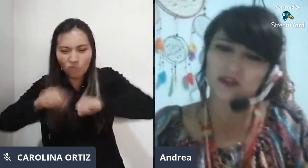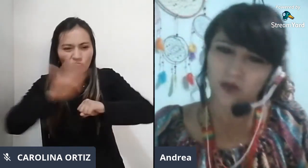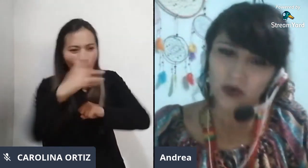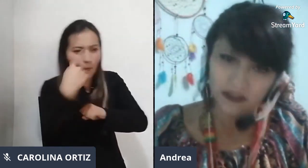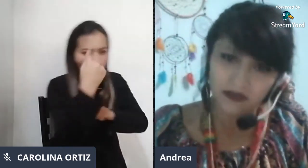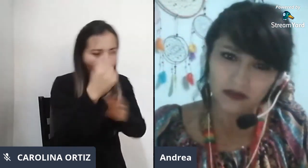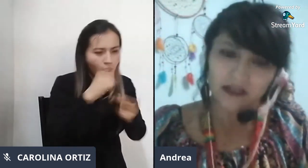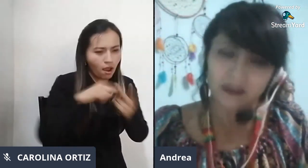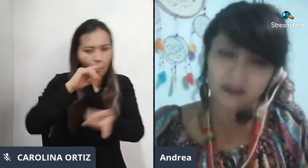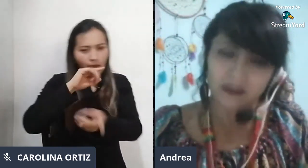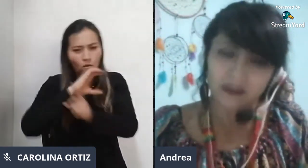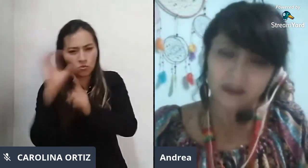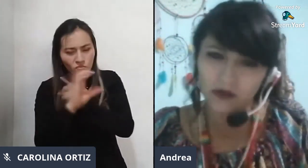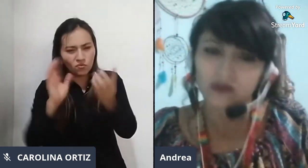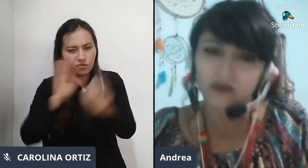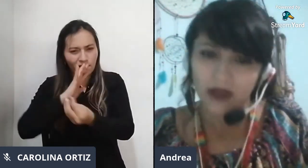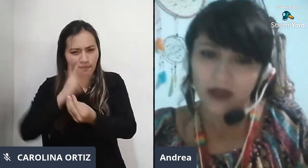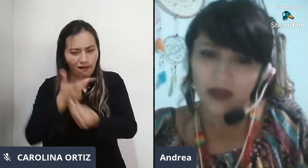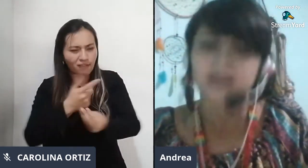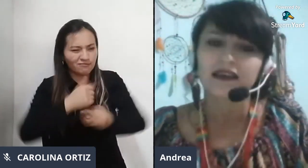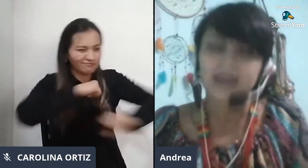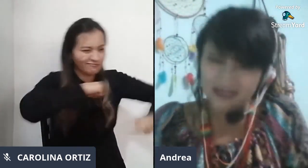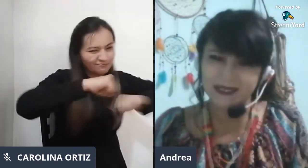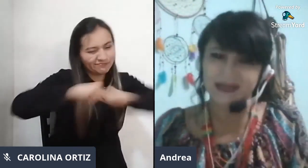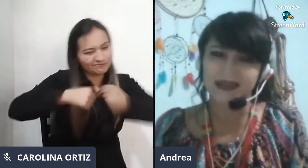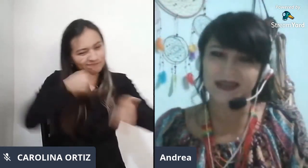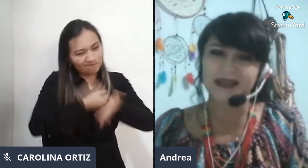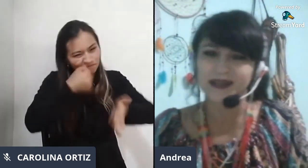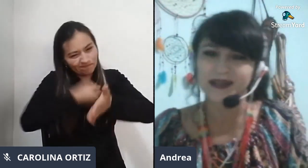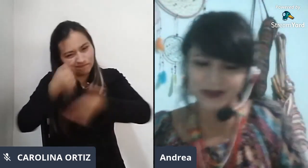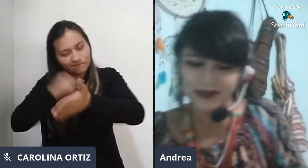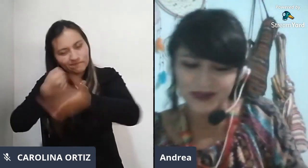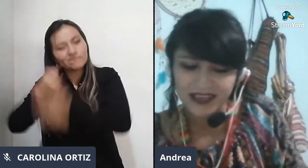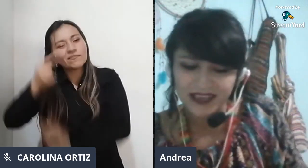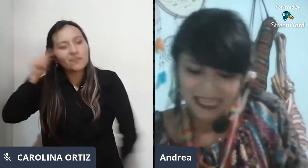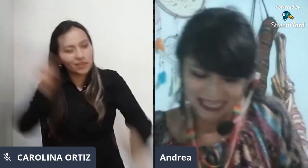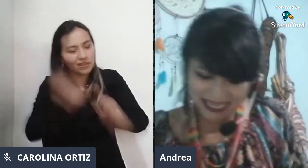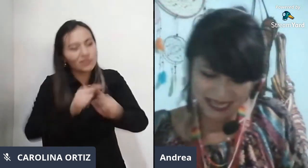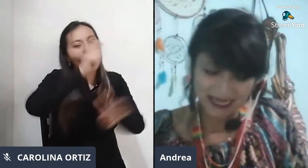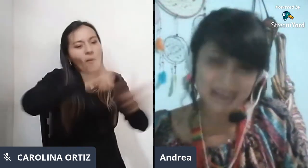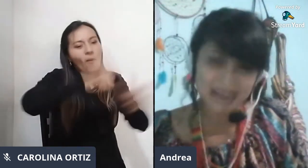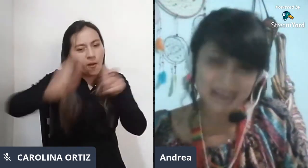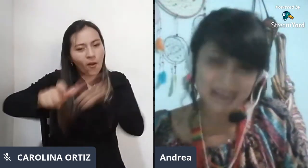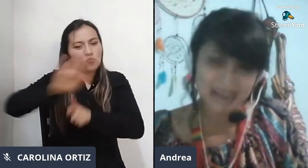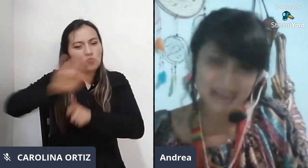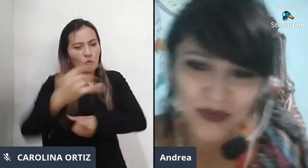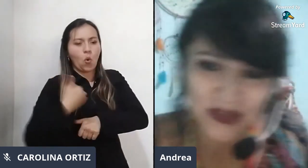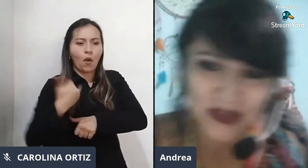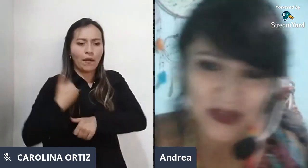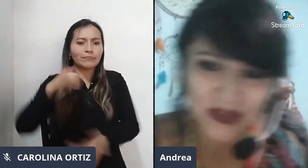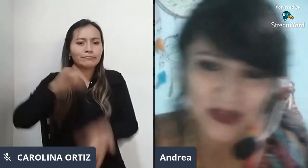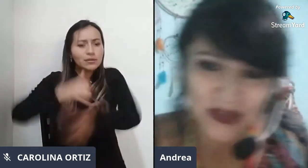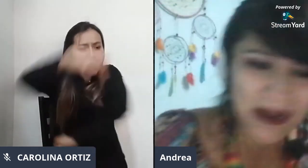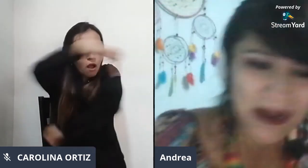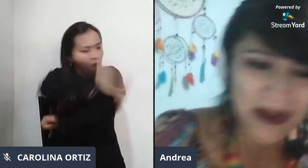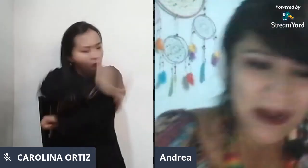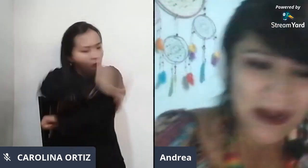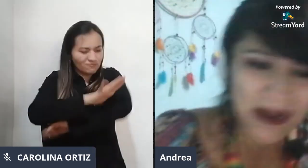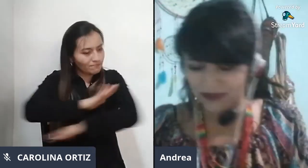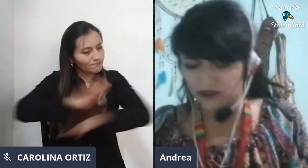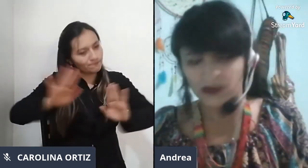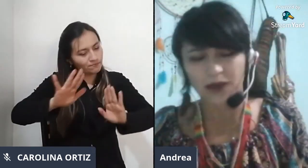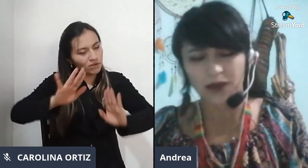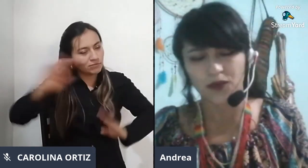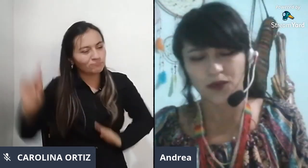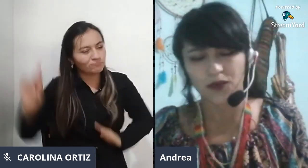artísticos y culturales que se gestan en el territorio. Gracias, Dianita, por darme la palabra. Es